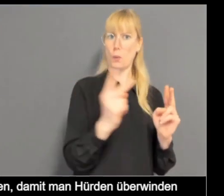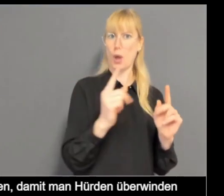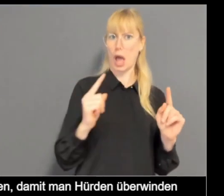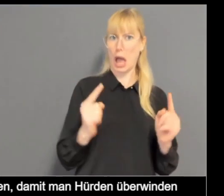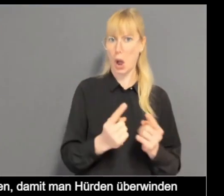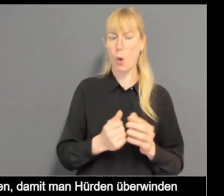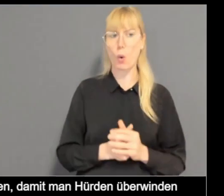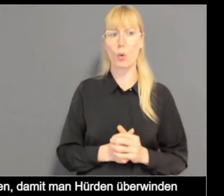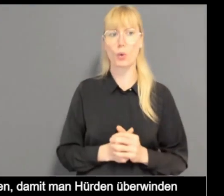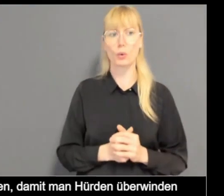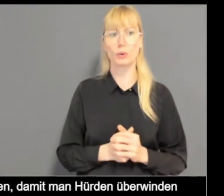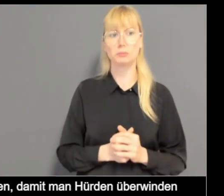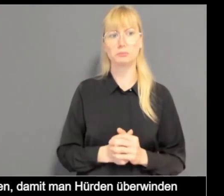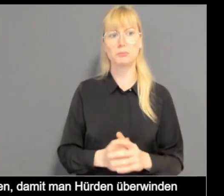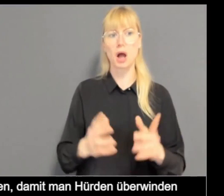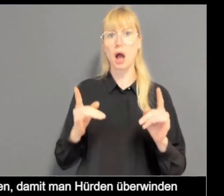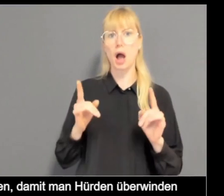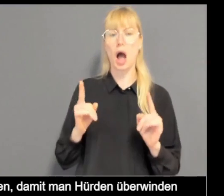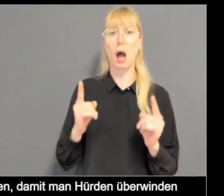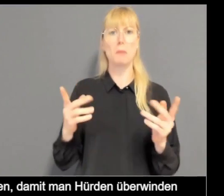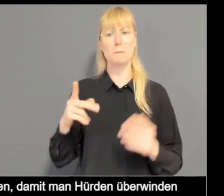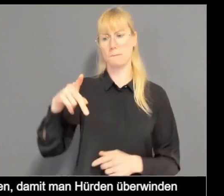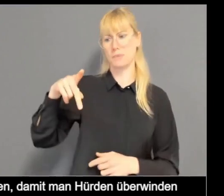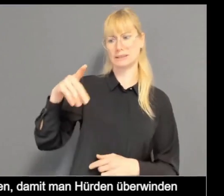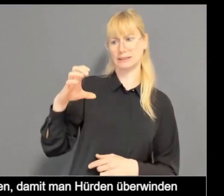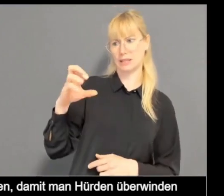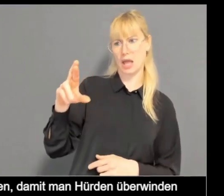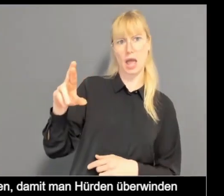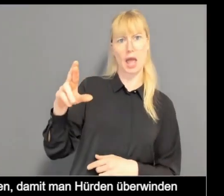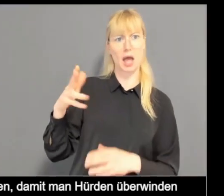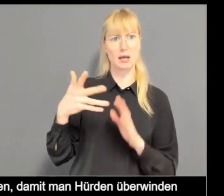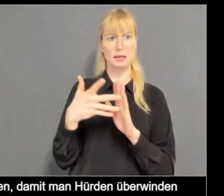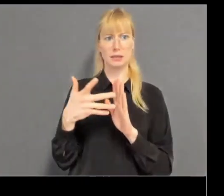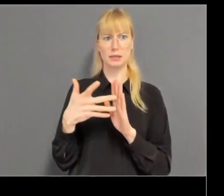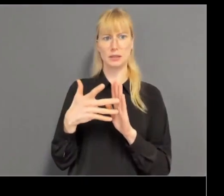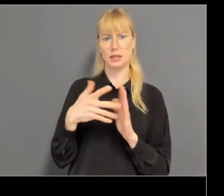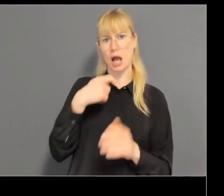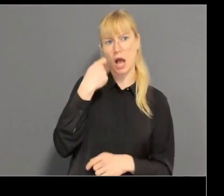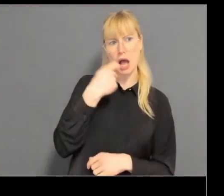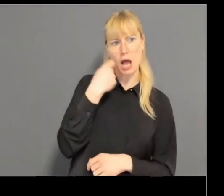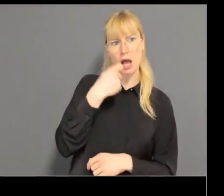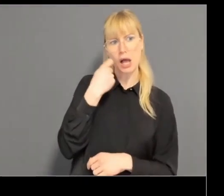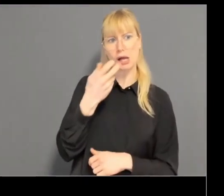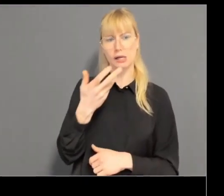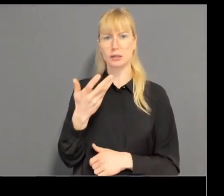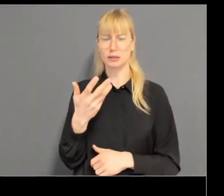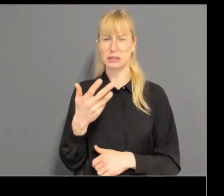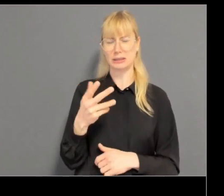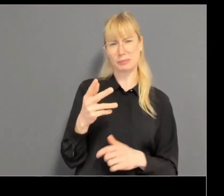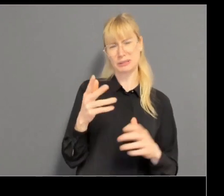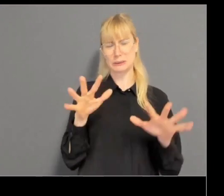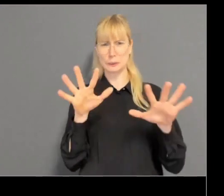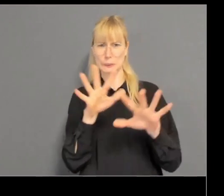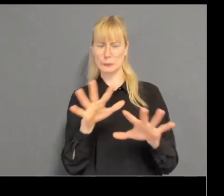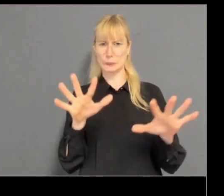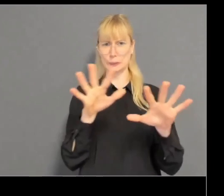PCR-Tests, sehe aber sozusagen schon jetzt die Gefahr, dass wenn dann die Hotspot-Regelung käme, dass das dann einer der Schritte wäre, der